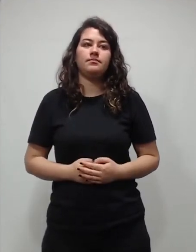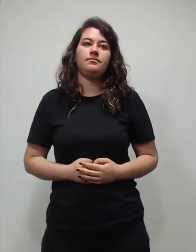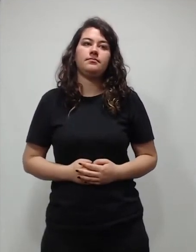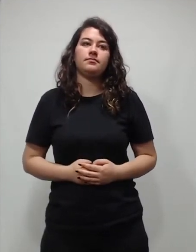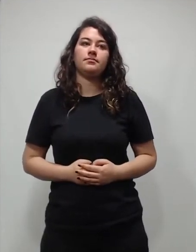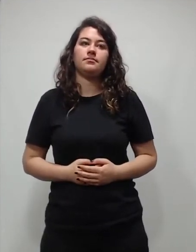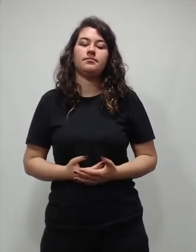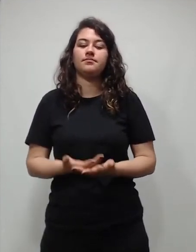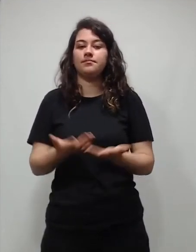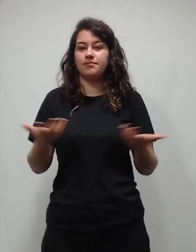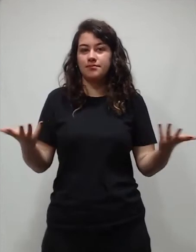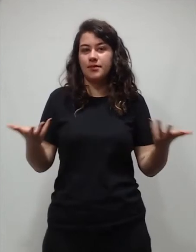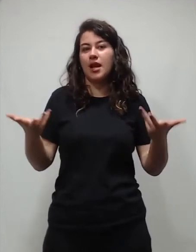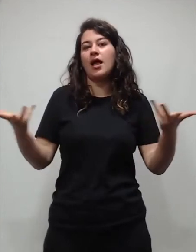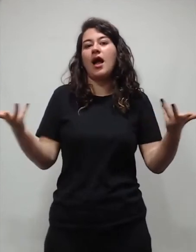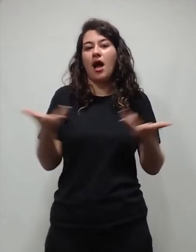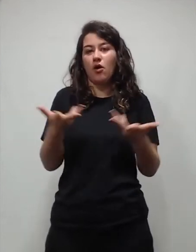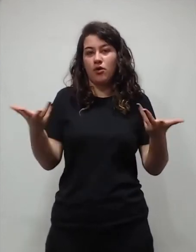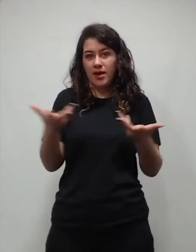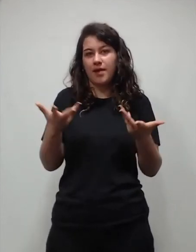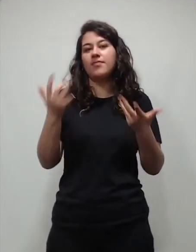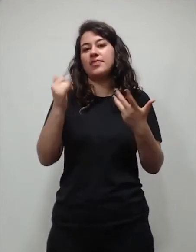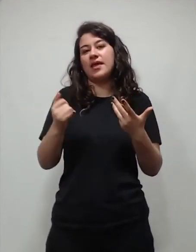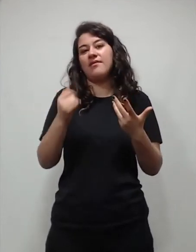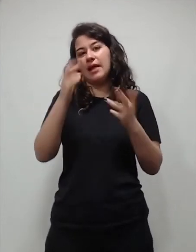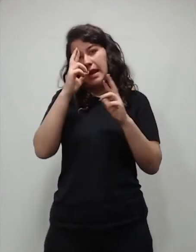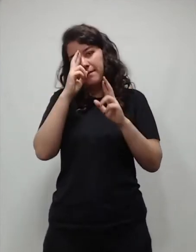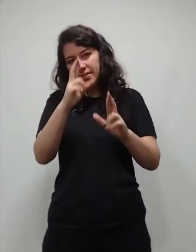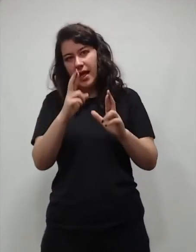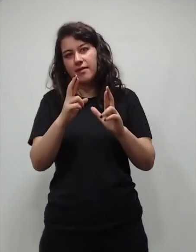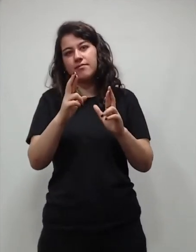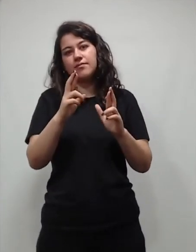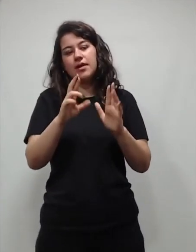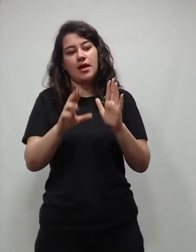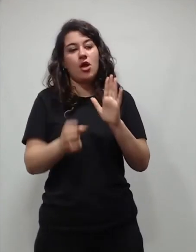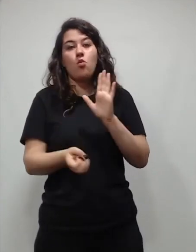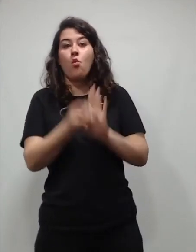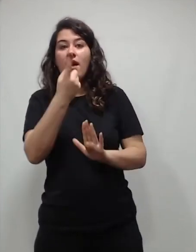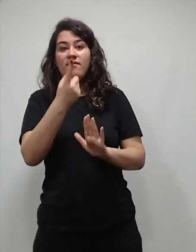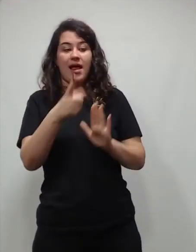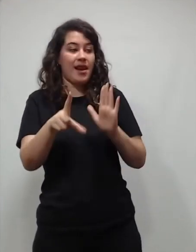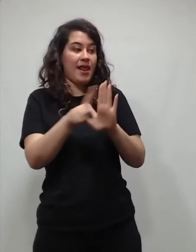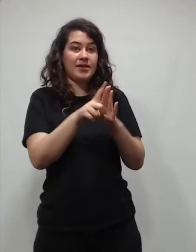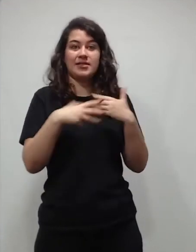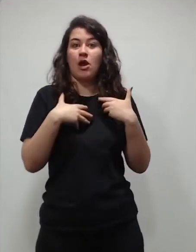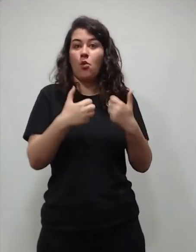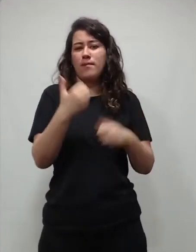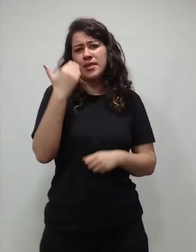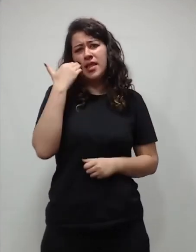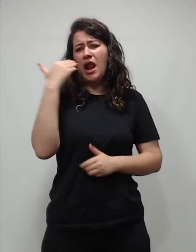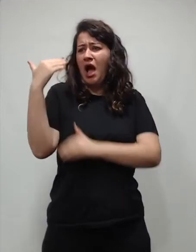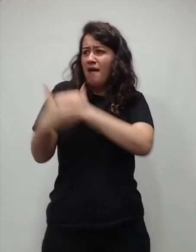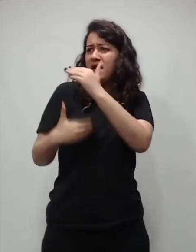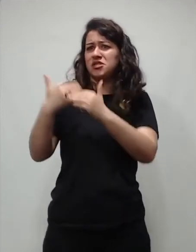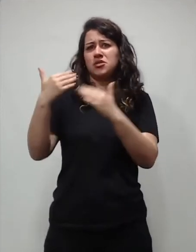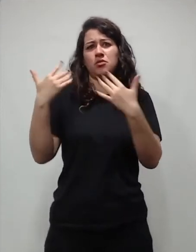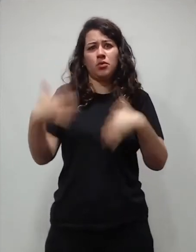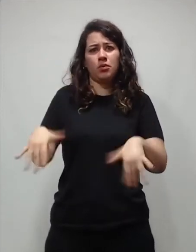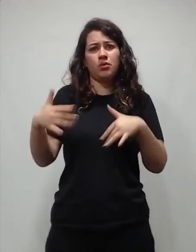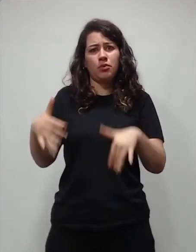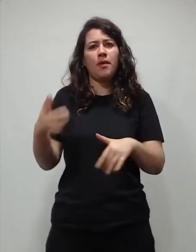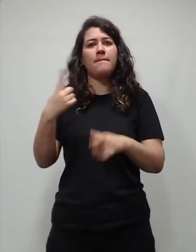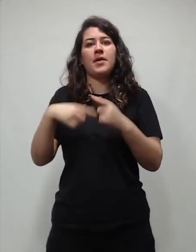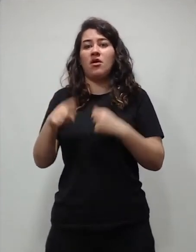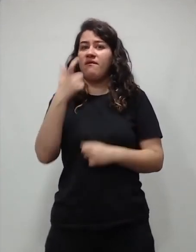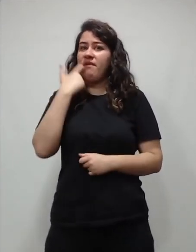Entonces, tenemos que tomar como marco la nueva ley de salud mental, que como se ha dicho ya es un gran avance, pero